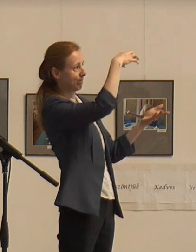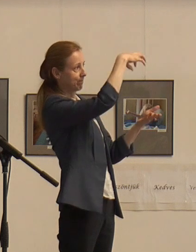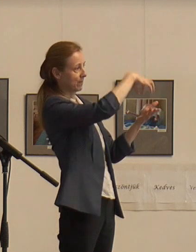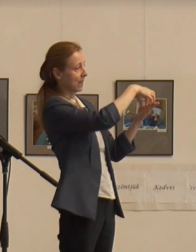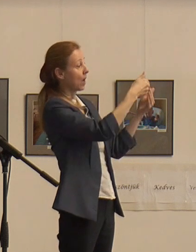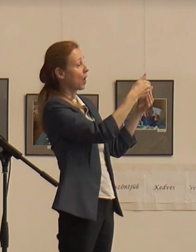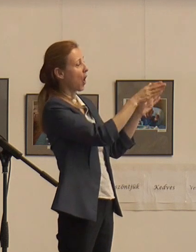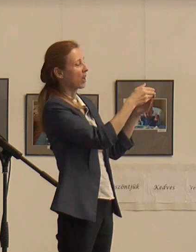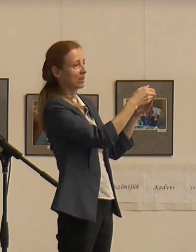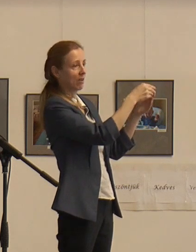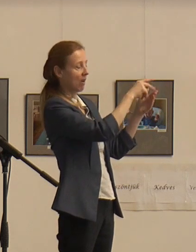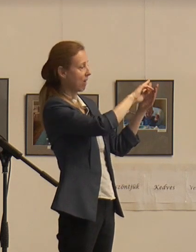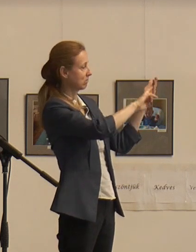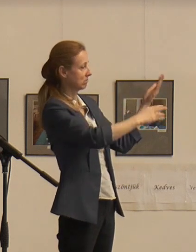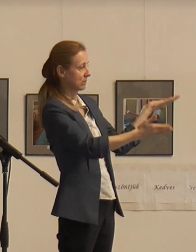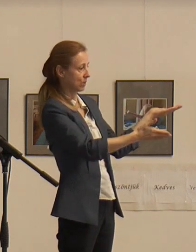Ajtaja rongy.